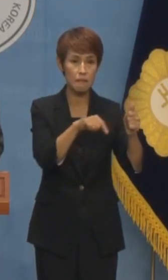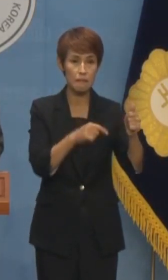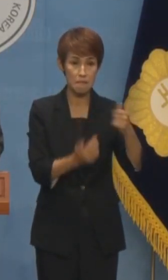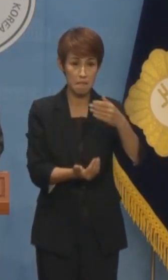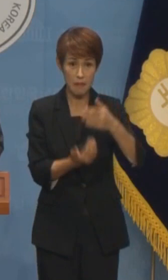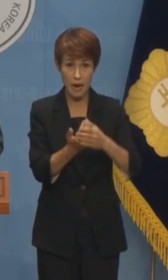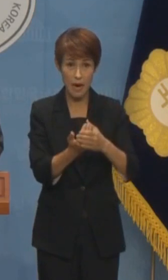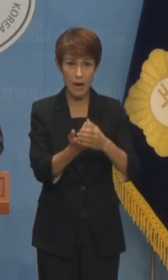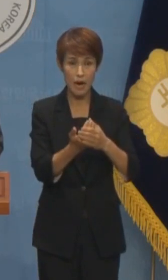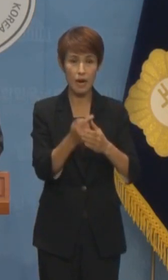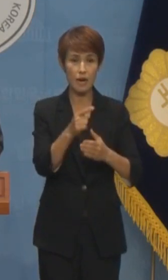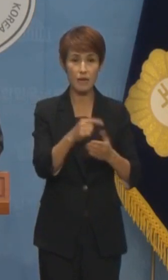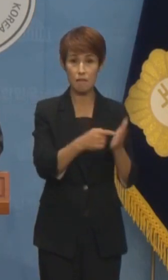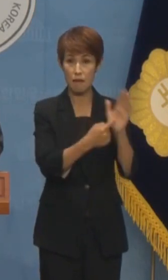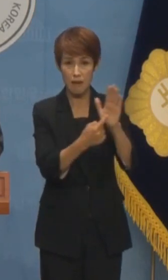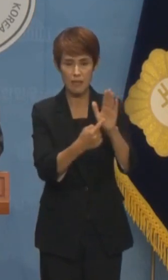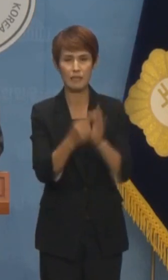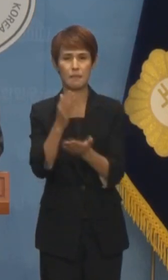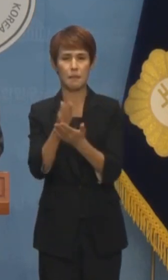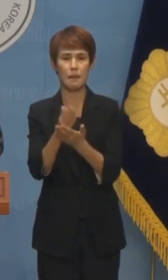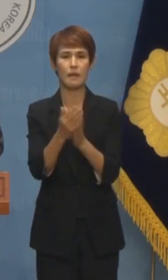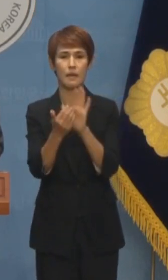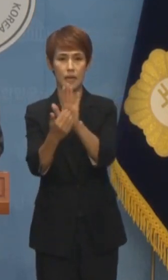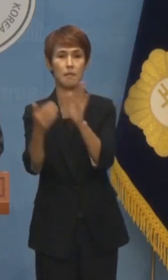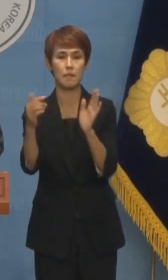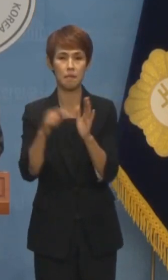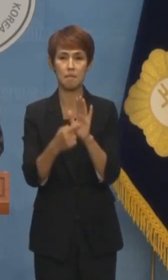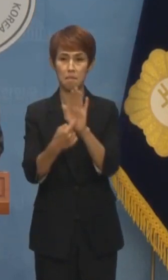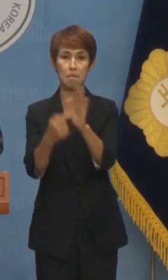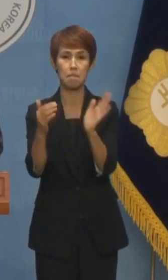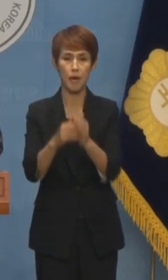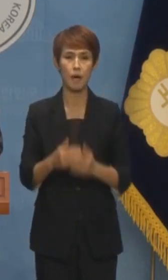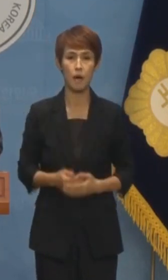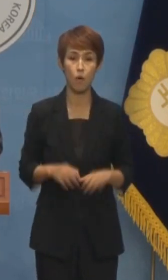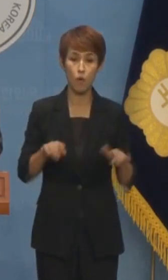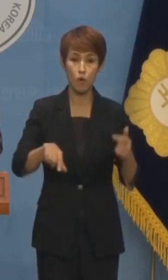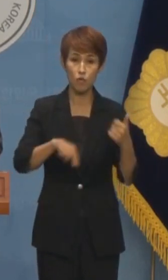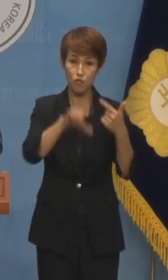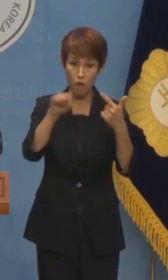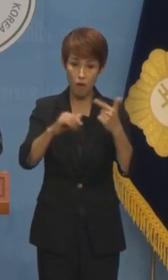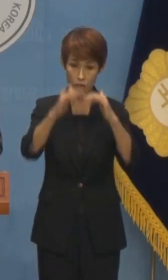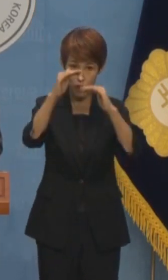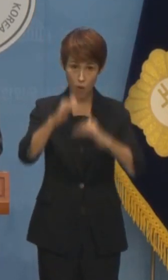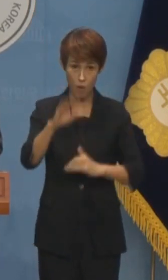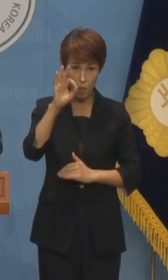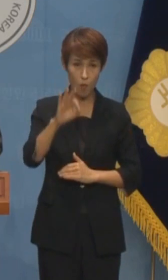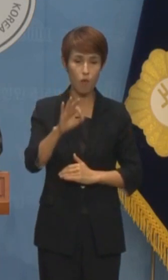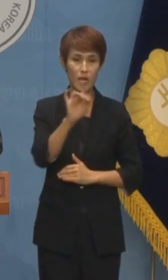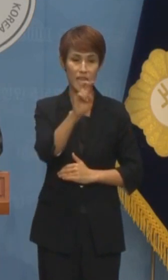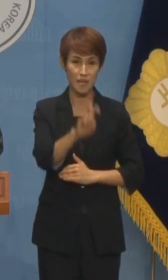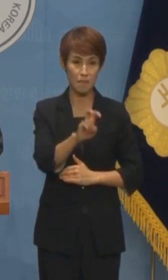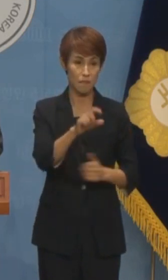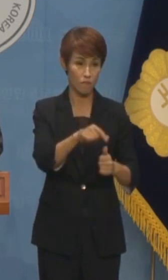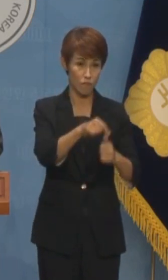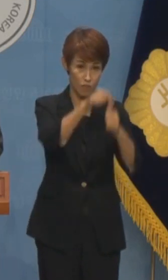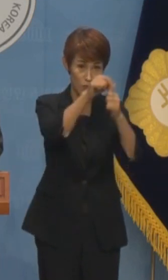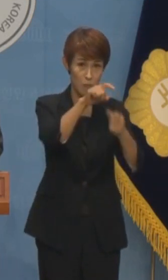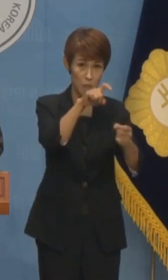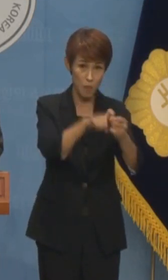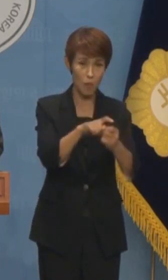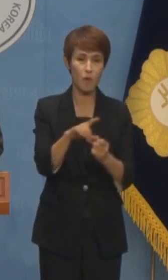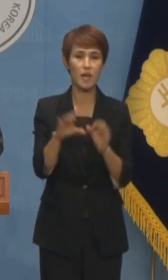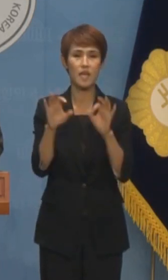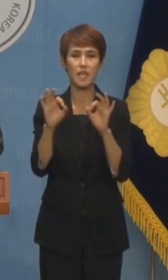만류했습니다. 그리고 올해 6월 녹취된 통화에 따르면 임 전 사단장의 구명 로비 의혹 대상으로